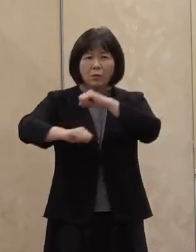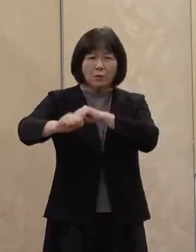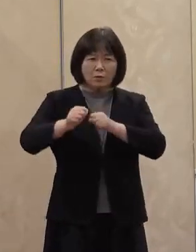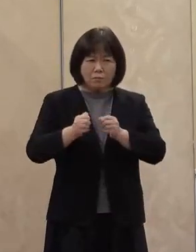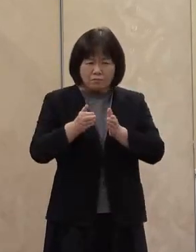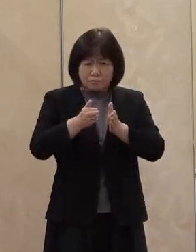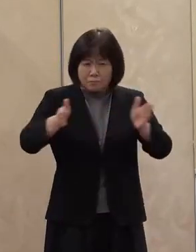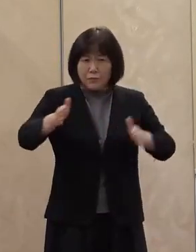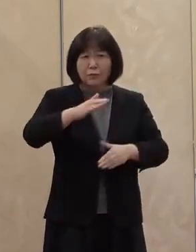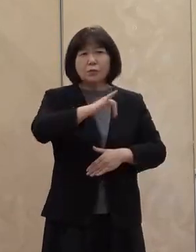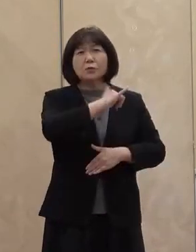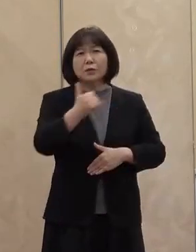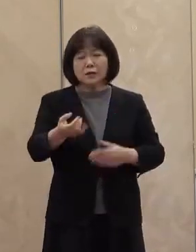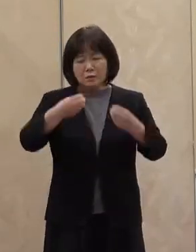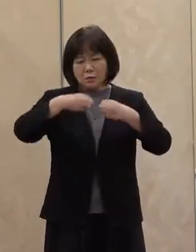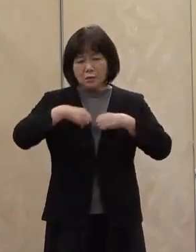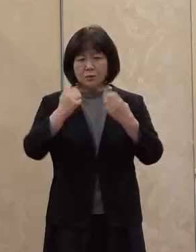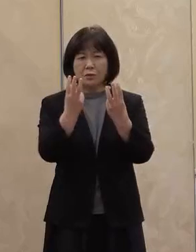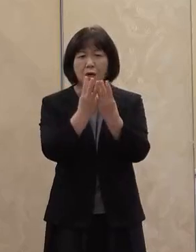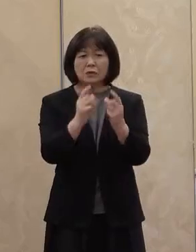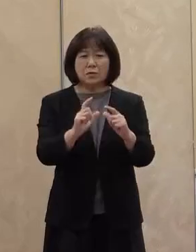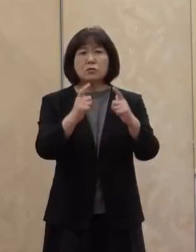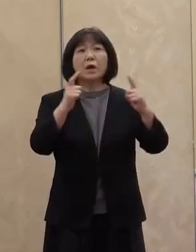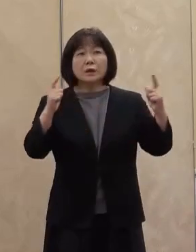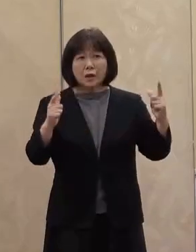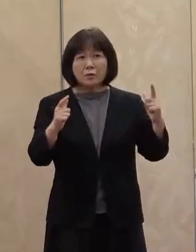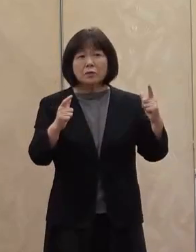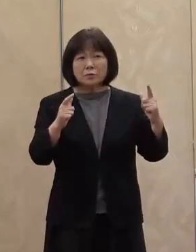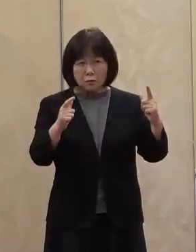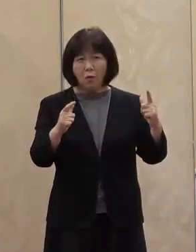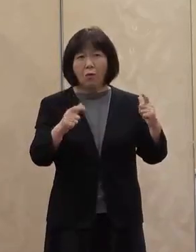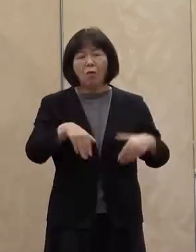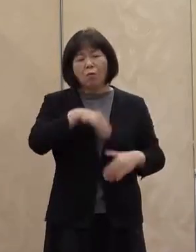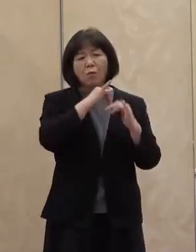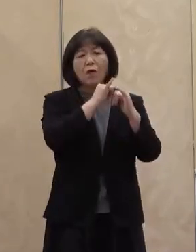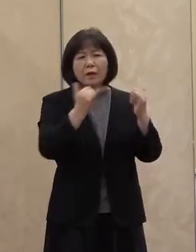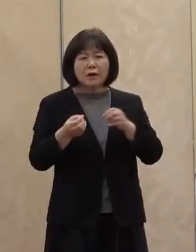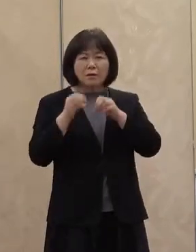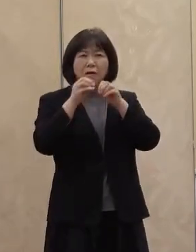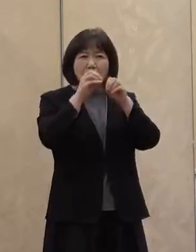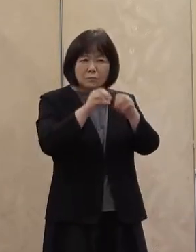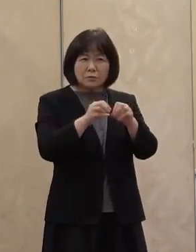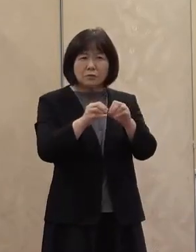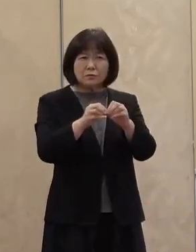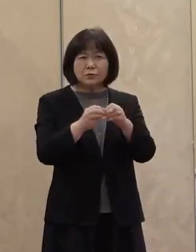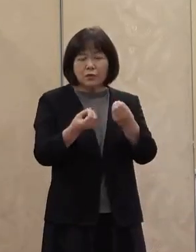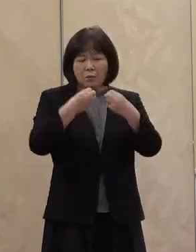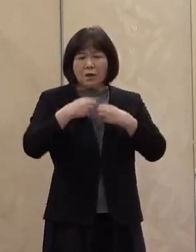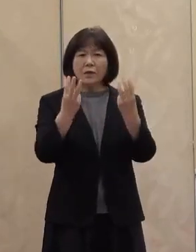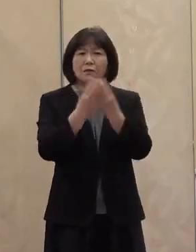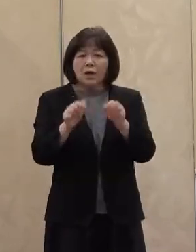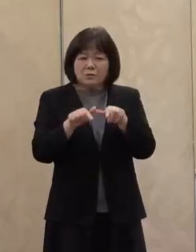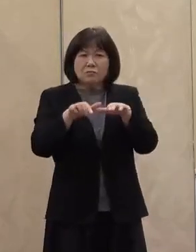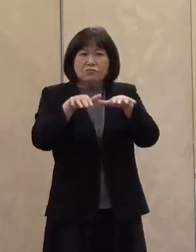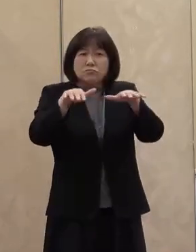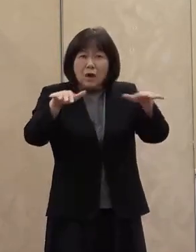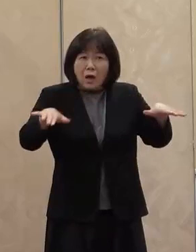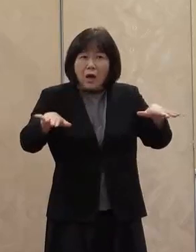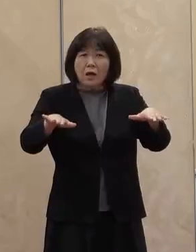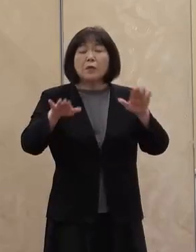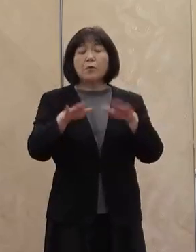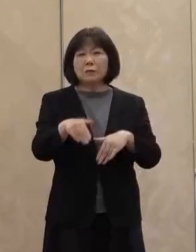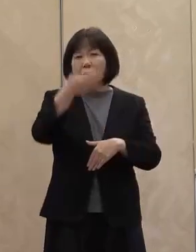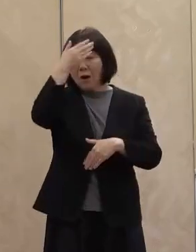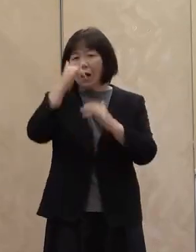陽性者が増えてくると、どうしても高齢者の方とか感染がなかなか収まりきらないということになるんですけども、そういった若い年代の方が減ってき